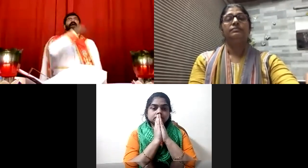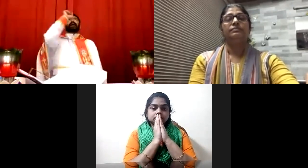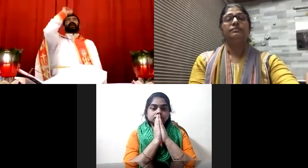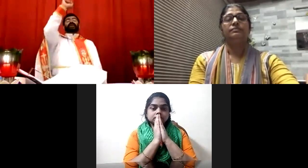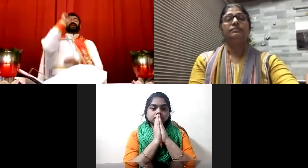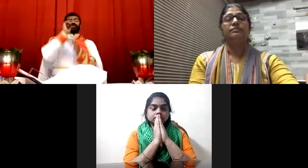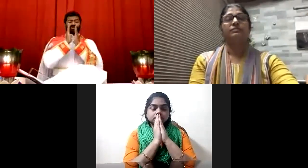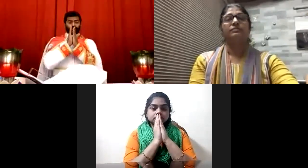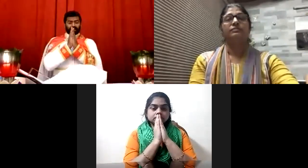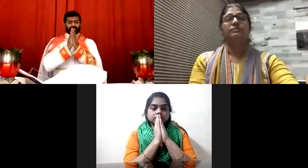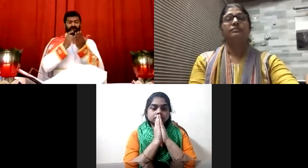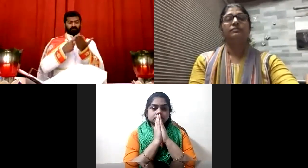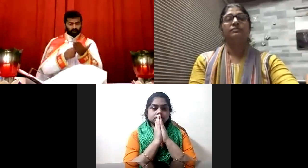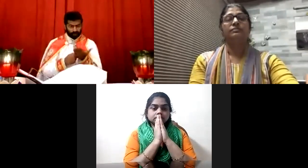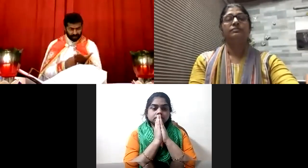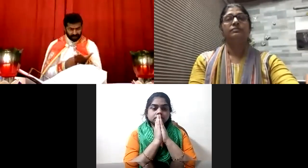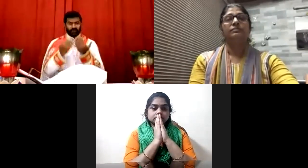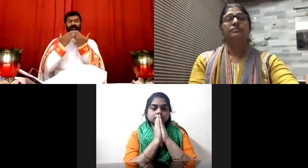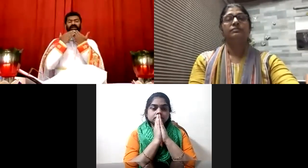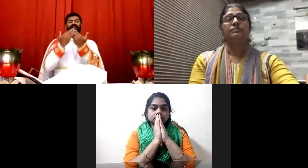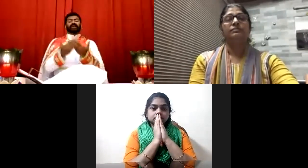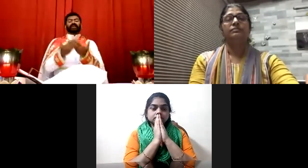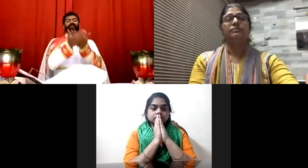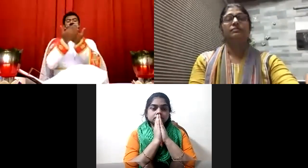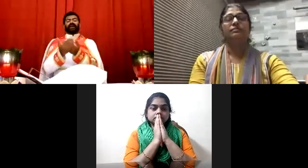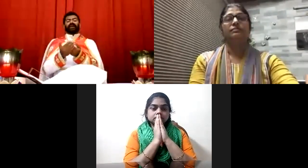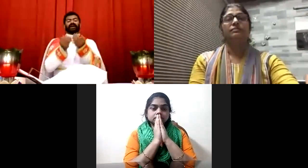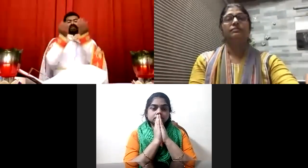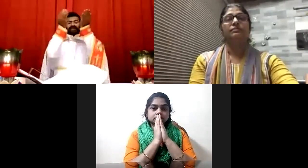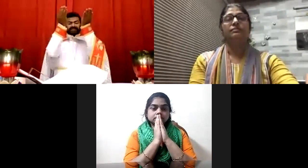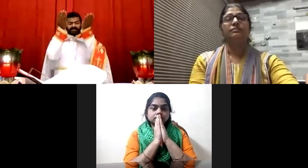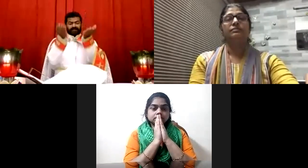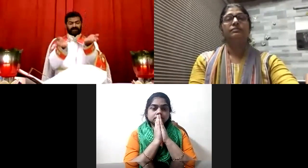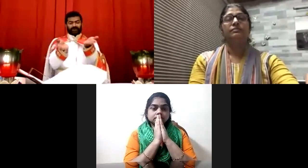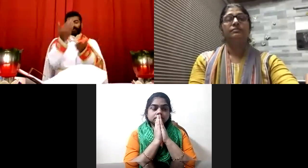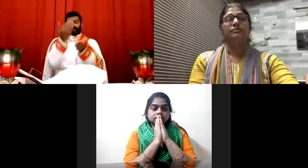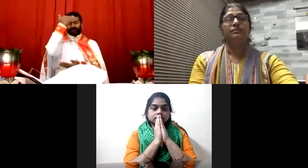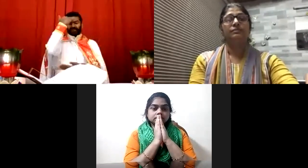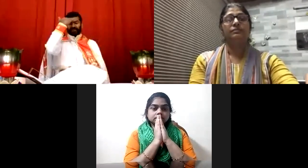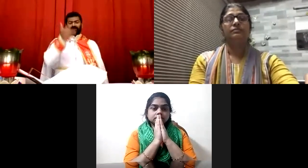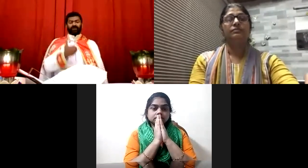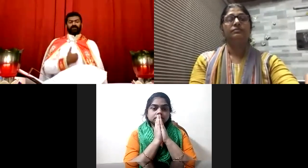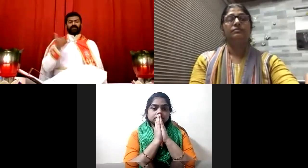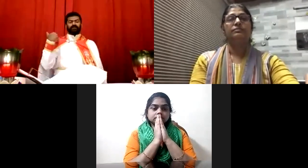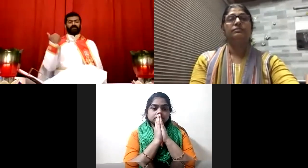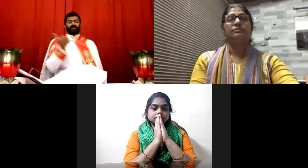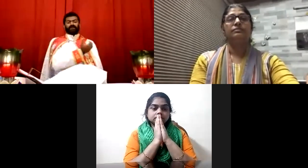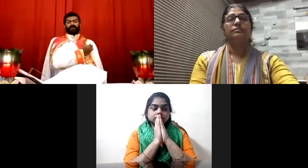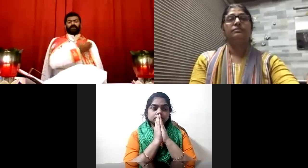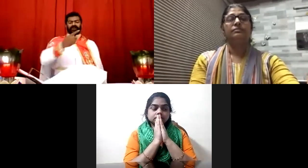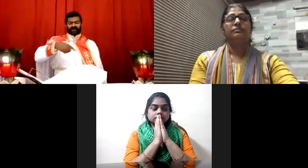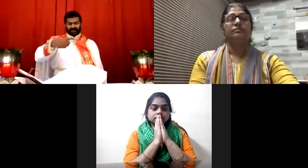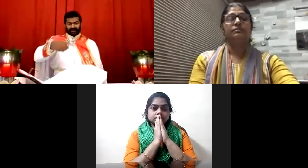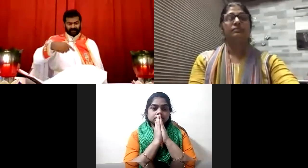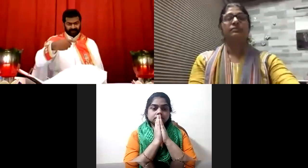ഞങ്ങൾ അങ്ങേക്ക് സ്തുതിയും ബഹുമാനവും കൃതജ്ഞതയും ആരാധനയും സമർപ്പിക്കുന്നു, ഇപ്പോഴും